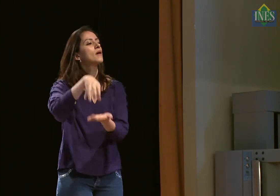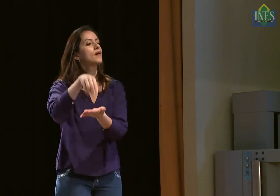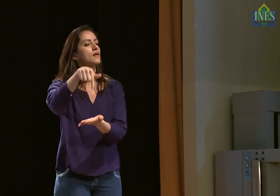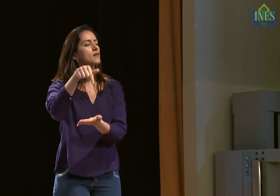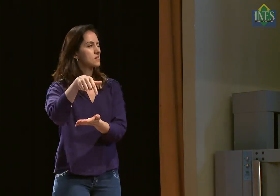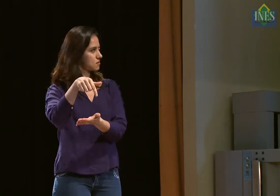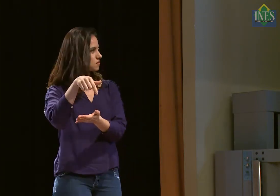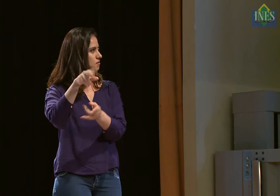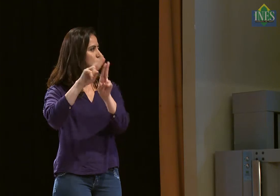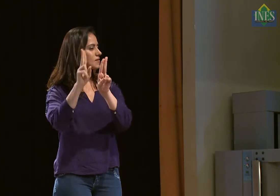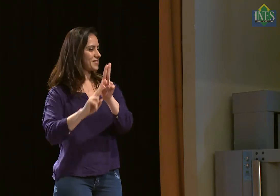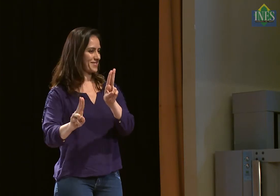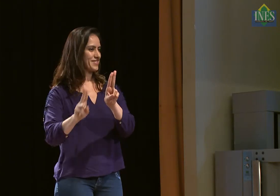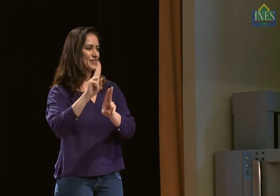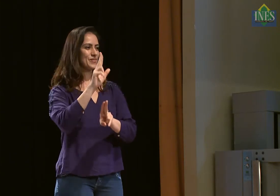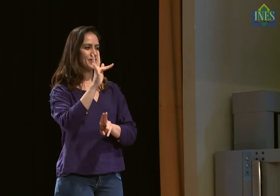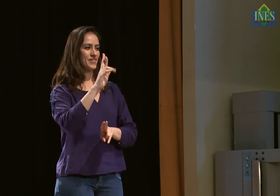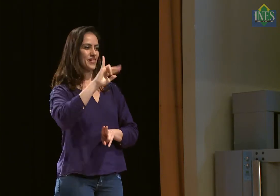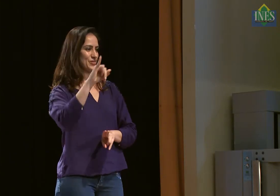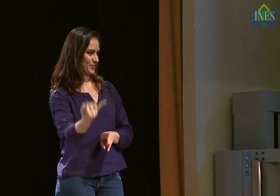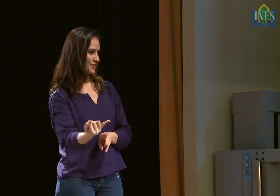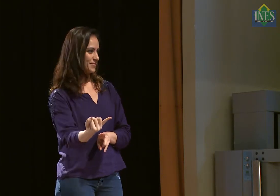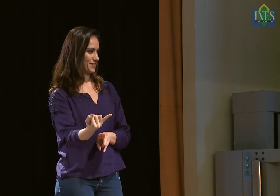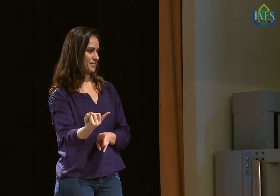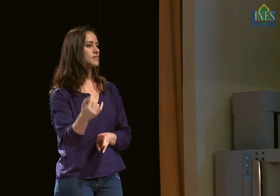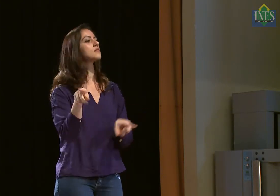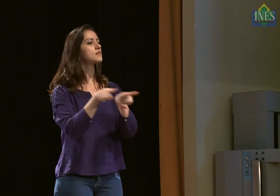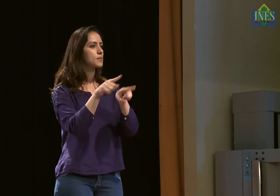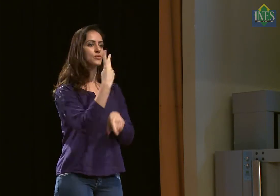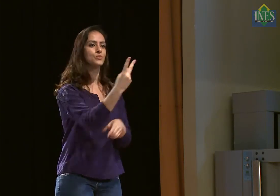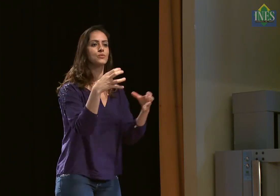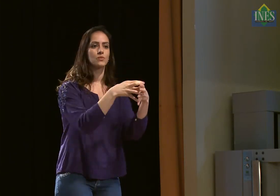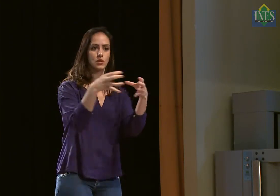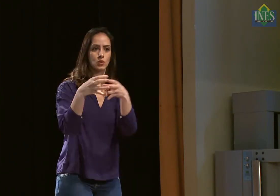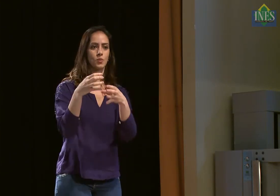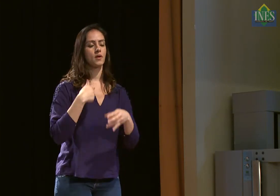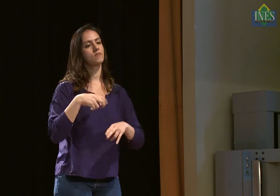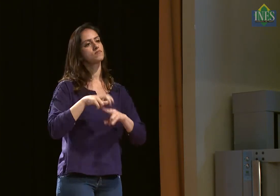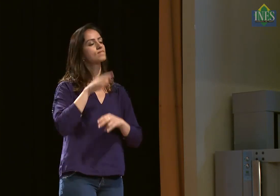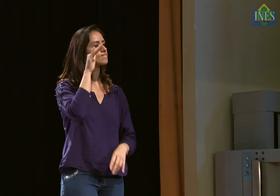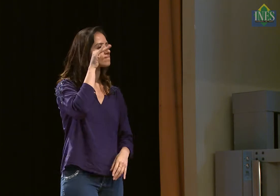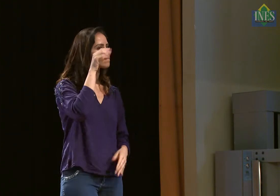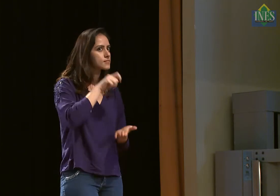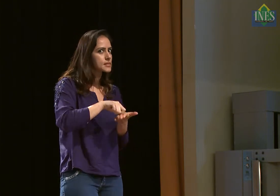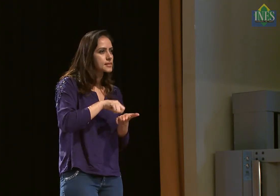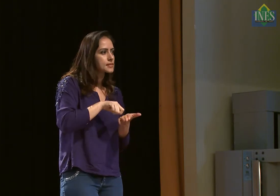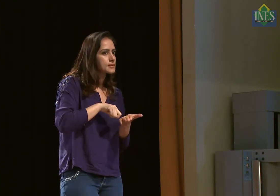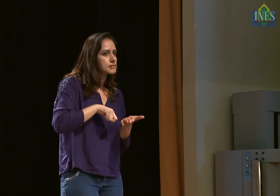também dentro da UFRJ, que também duas turmas. E aí eu